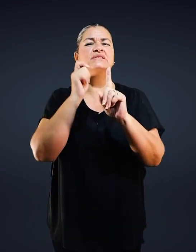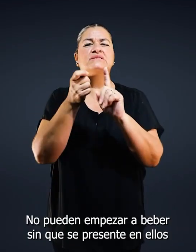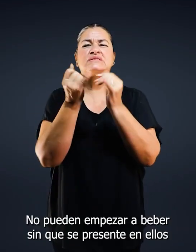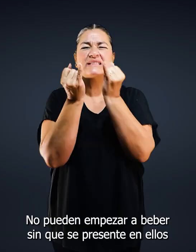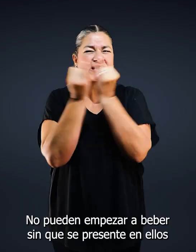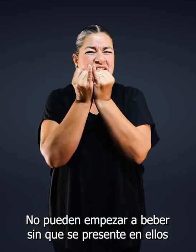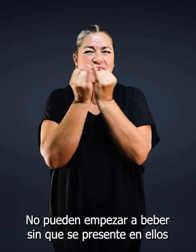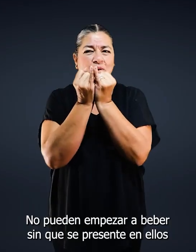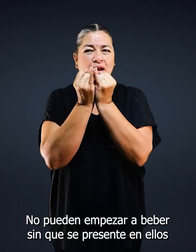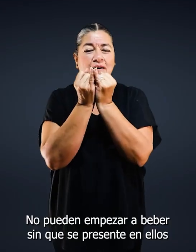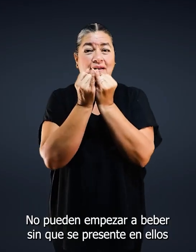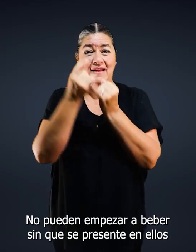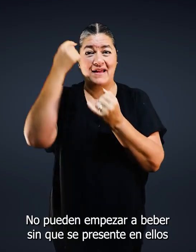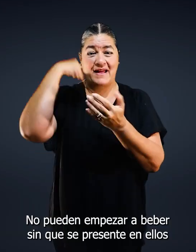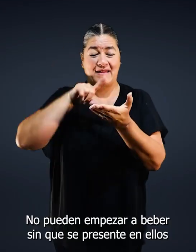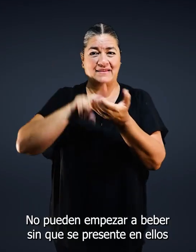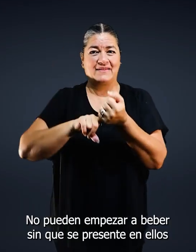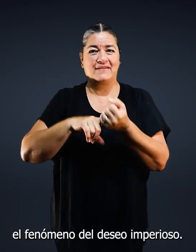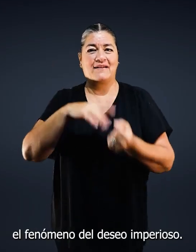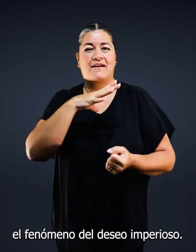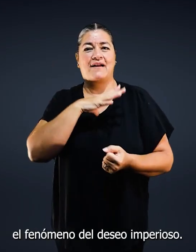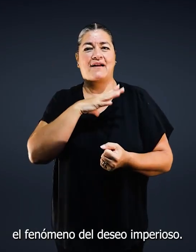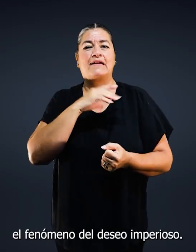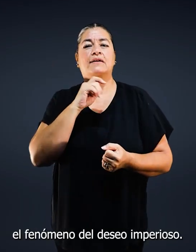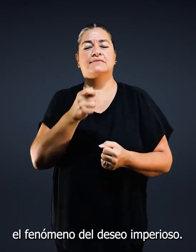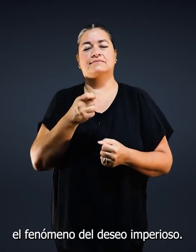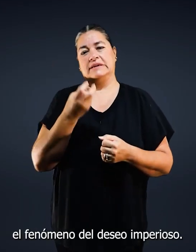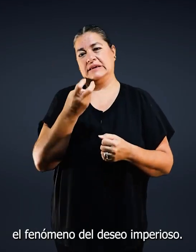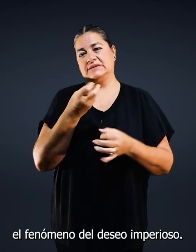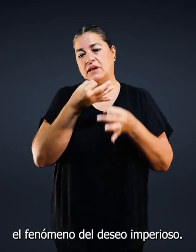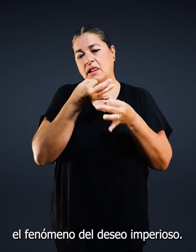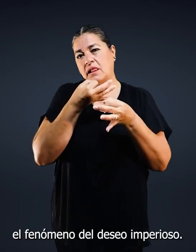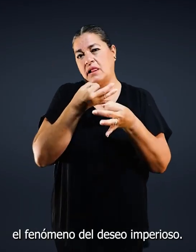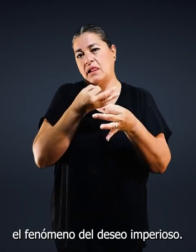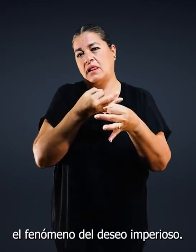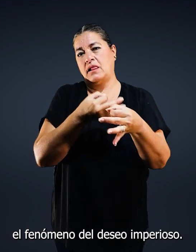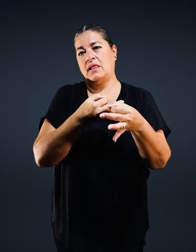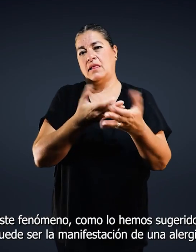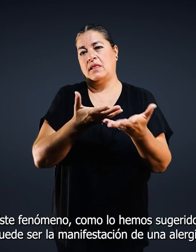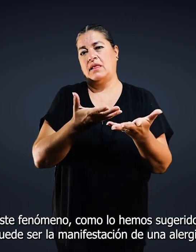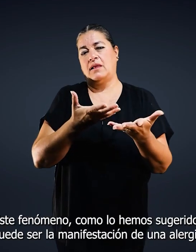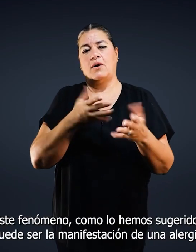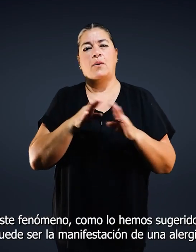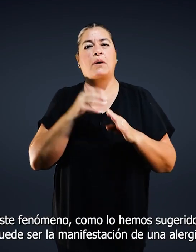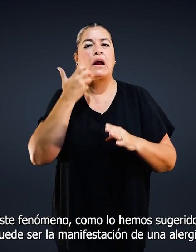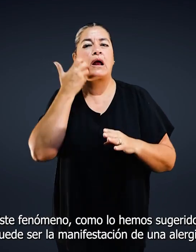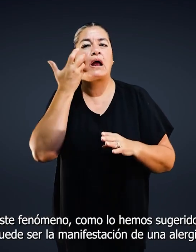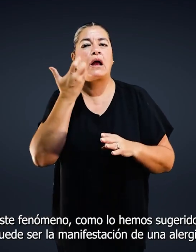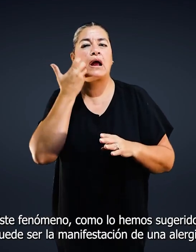No pueden empezar a beber sin que se presente en ellos el fenómeno del deseo imperioso. Este fenómeno, como lo hemos